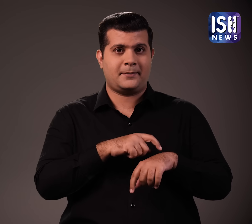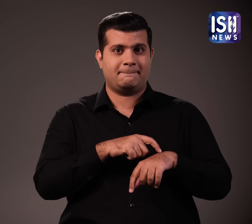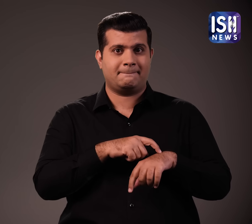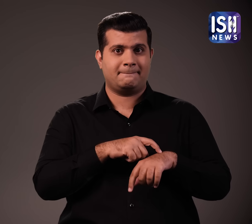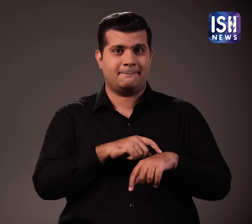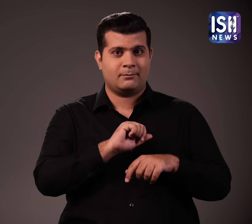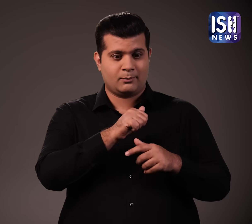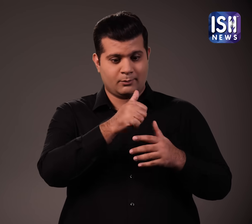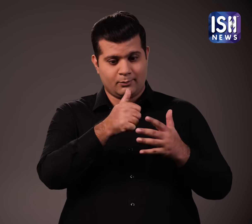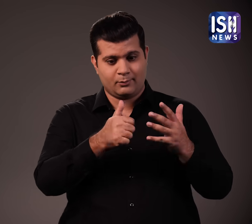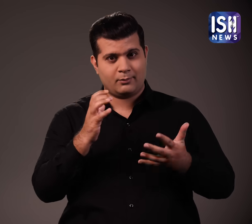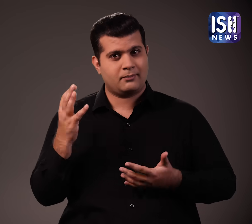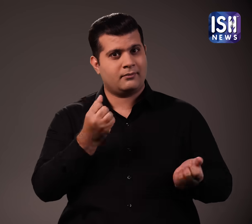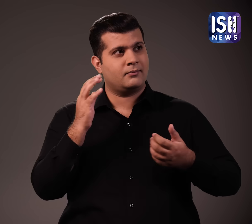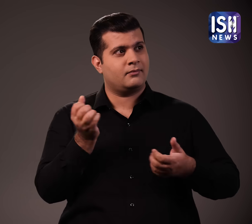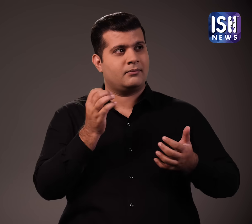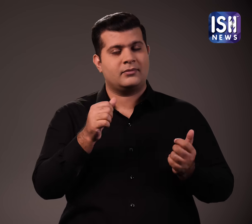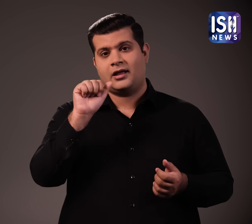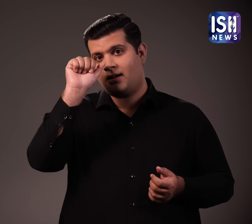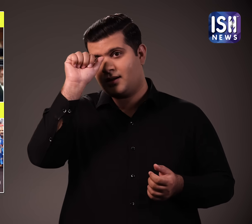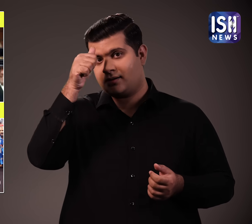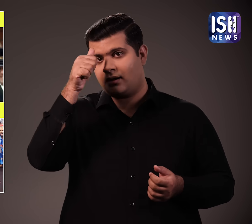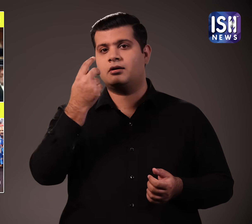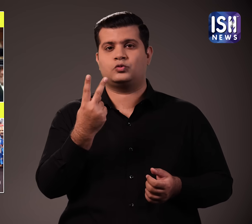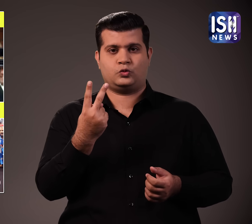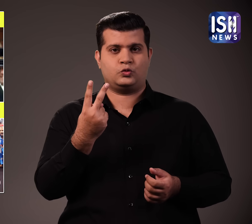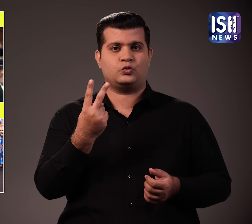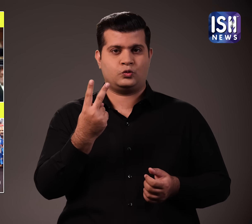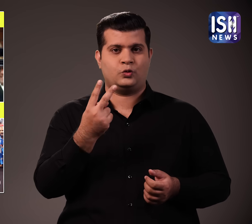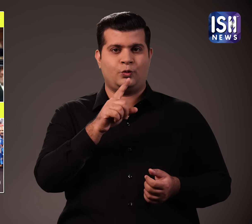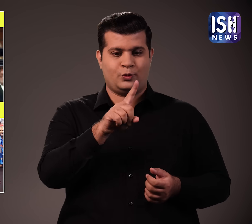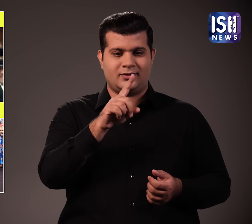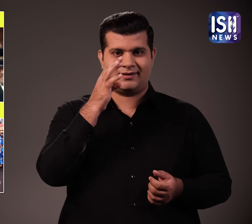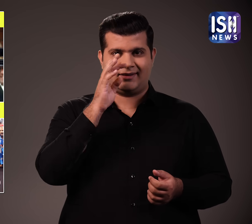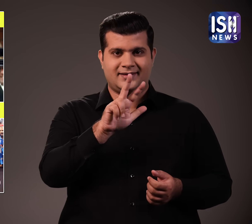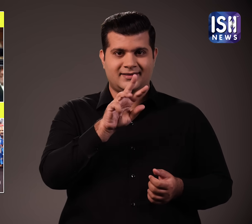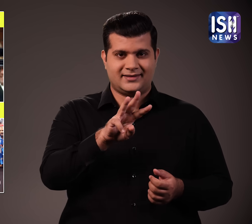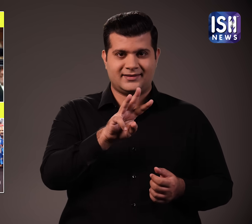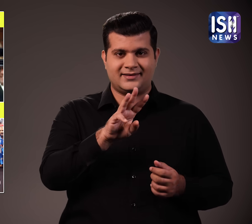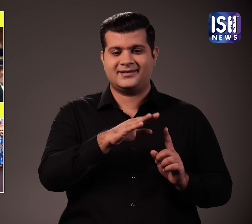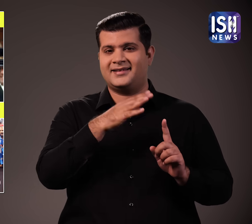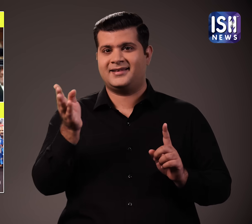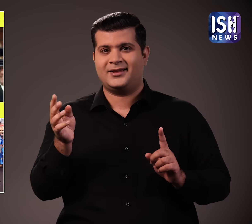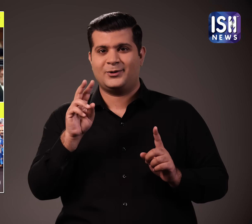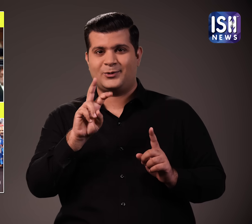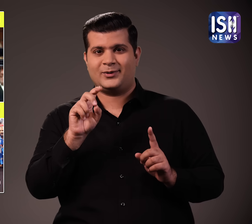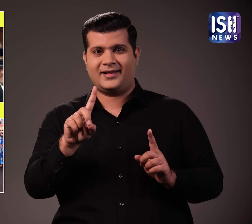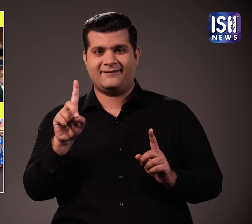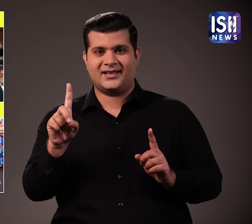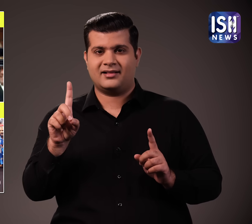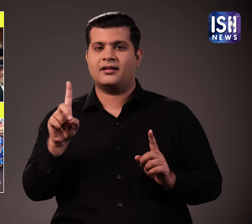क